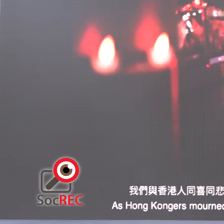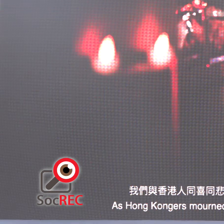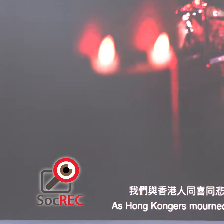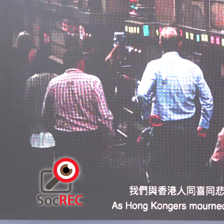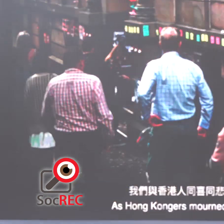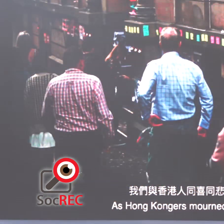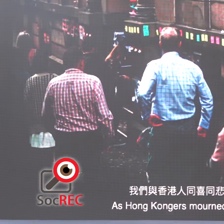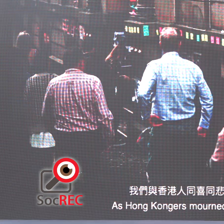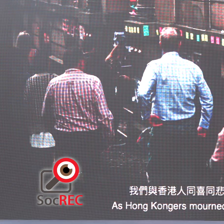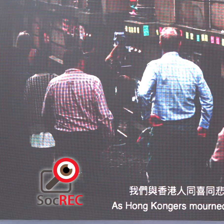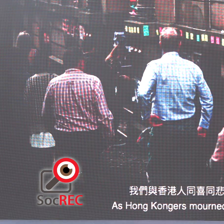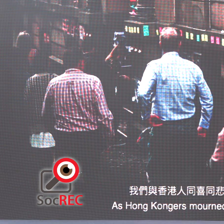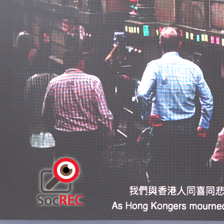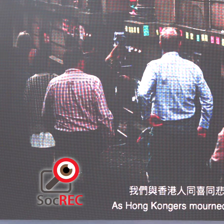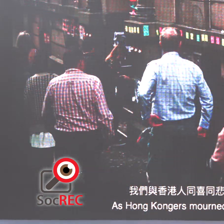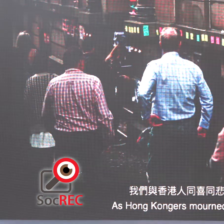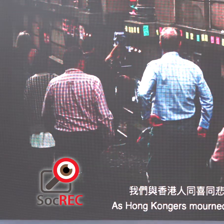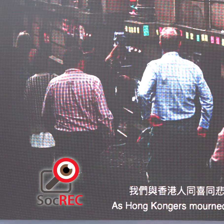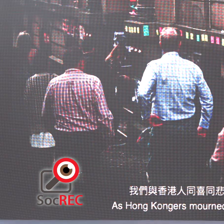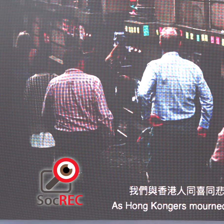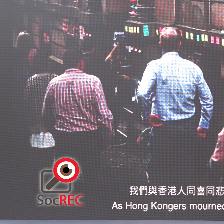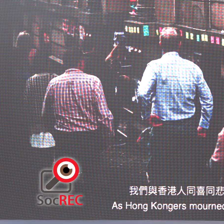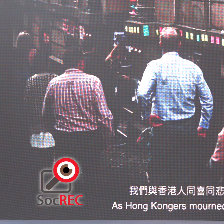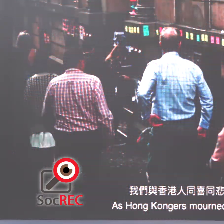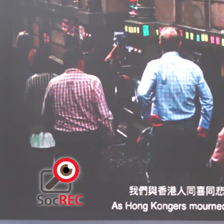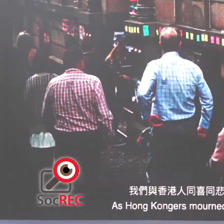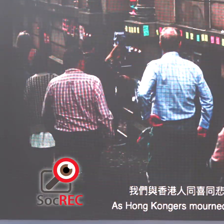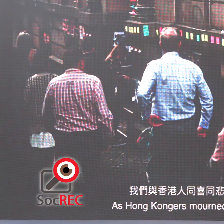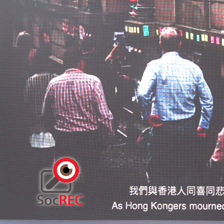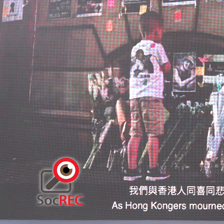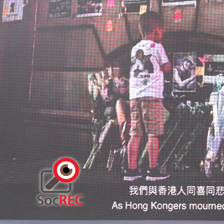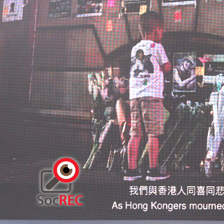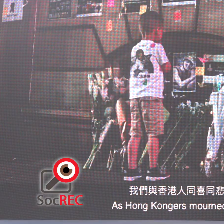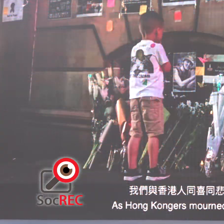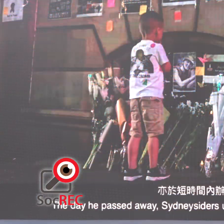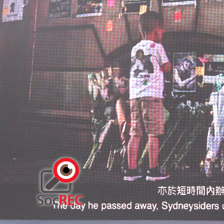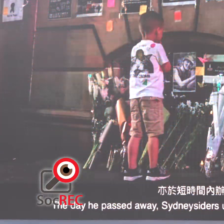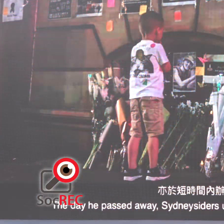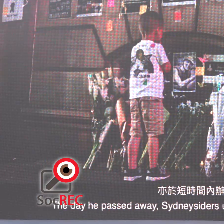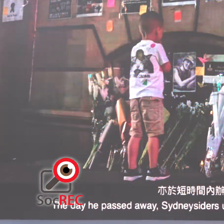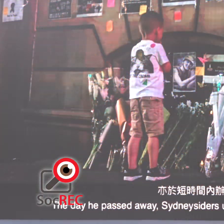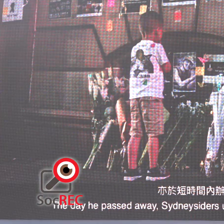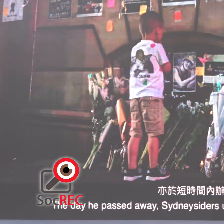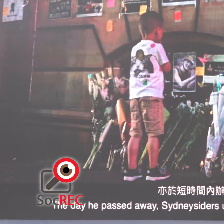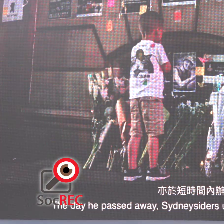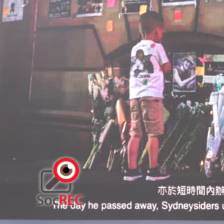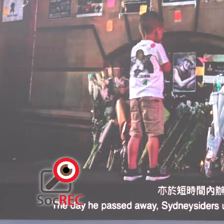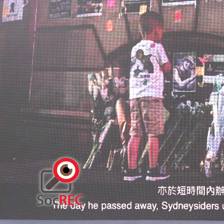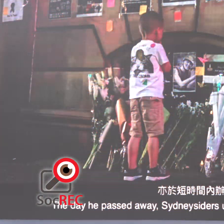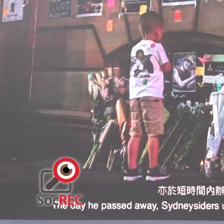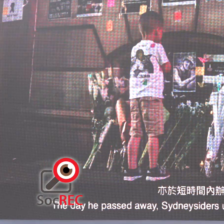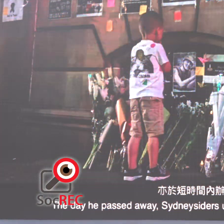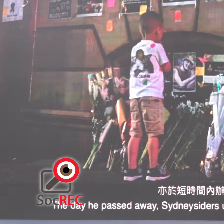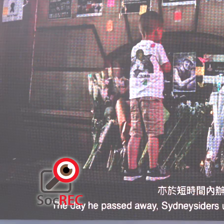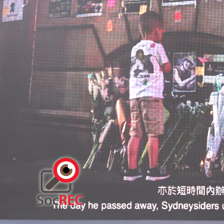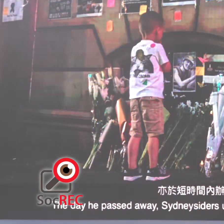悲，同得知到周同學不幸離世嘅時候，亦都喺短時間內